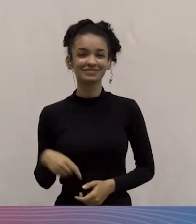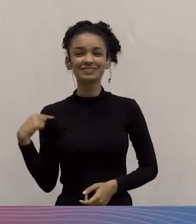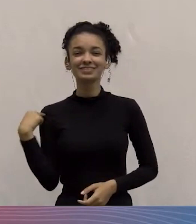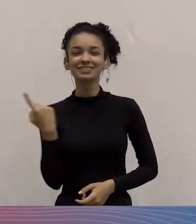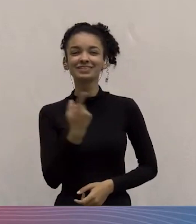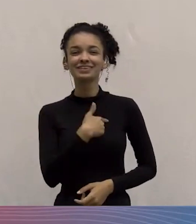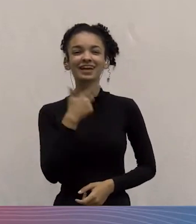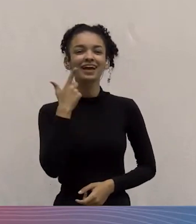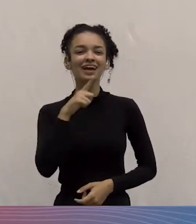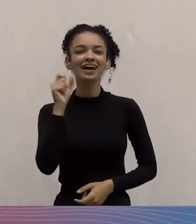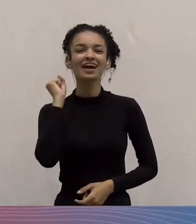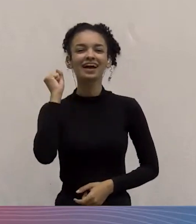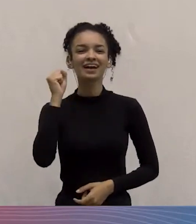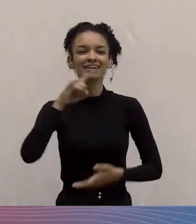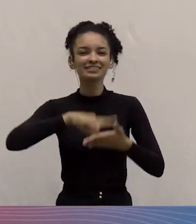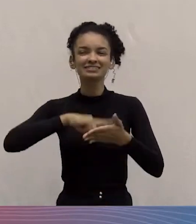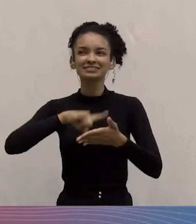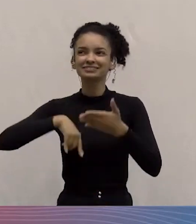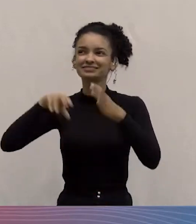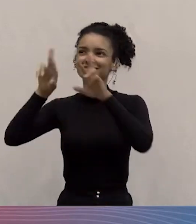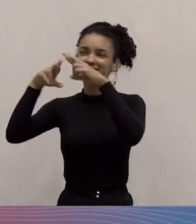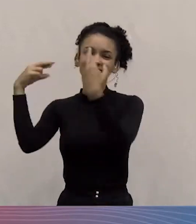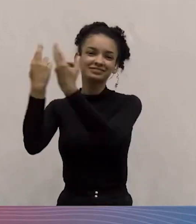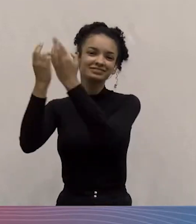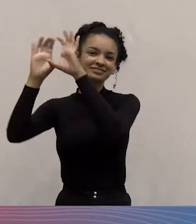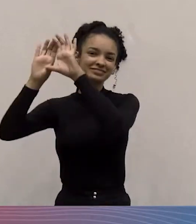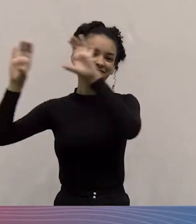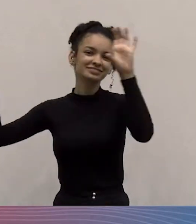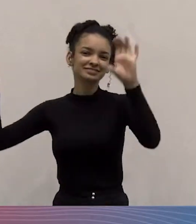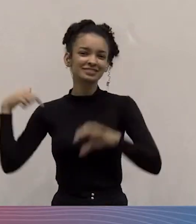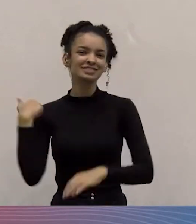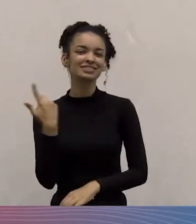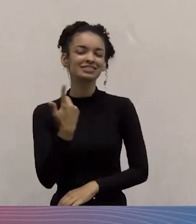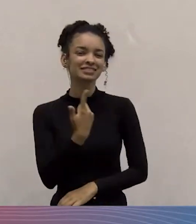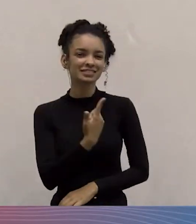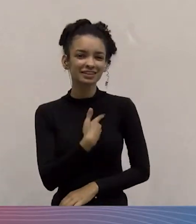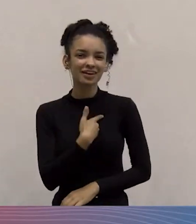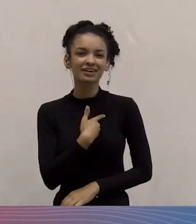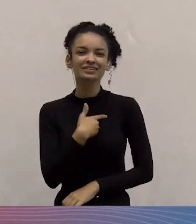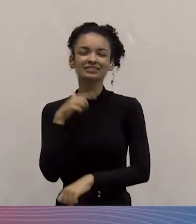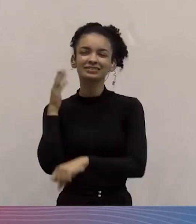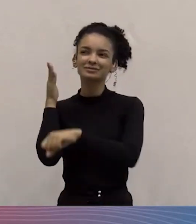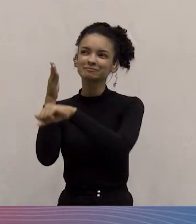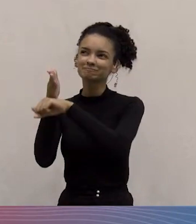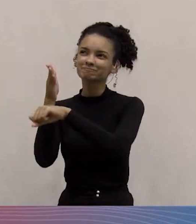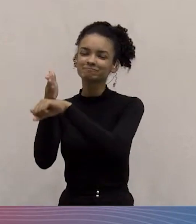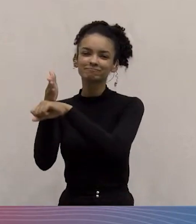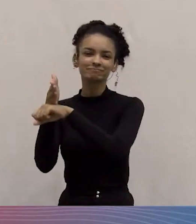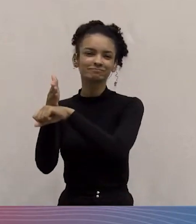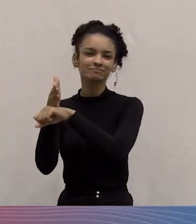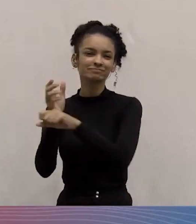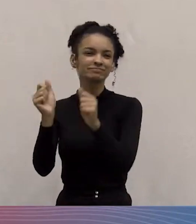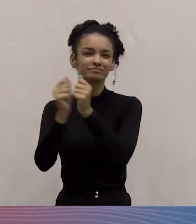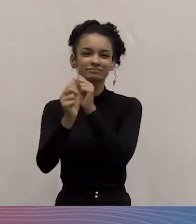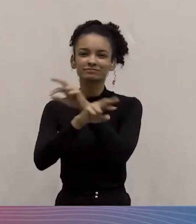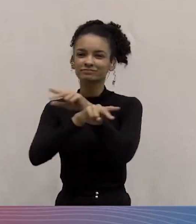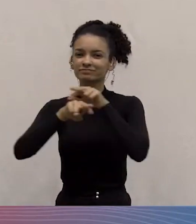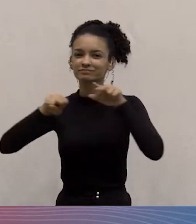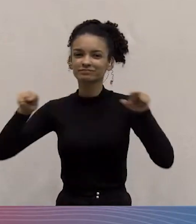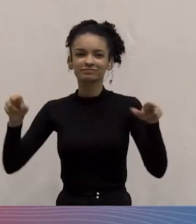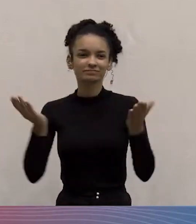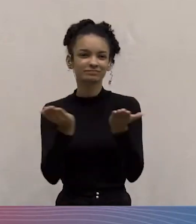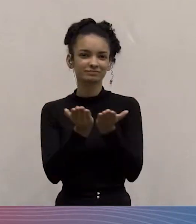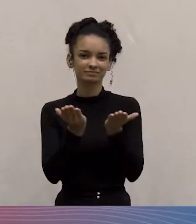Nós ganhamos a cidadania do reino dos céus. Somos concidadãos de todos os crentes.